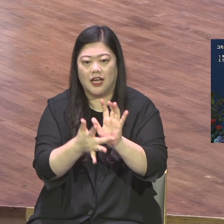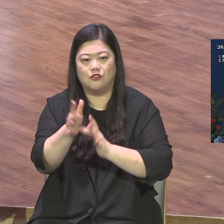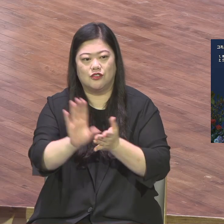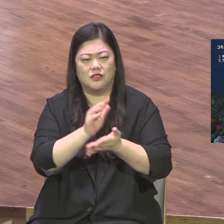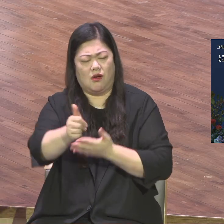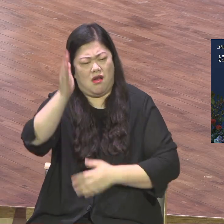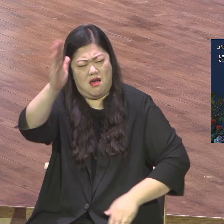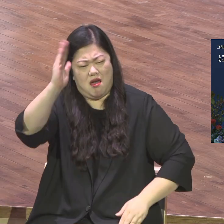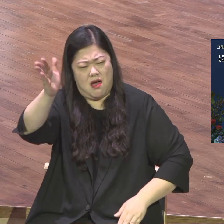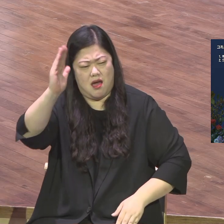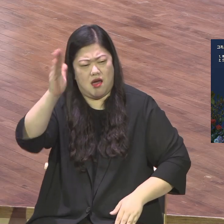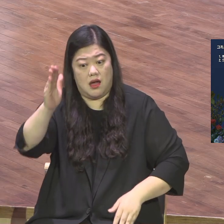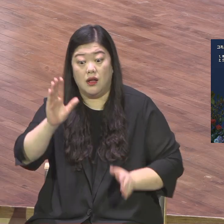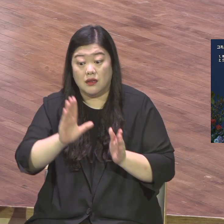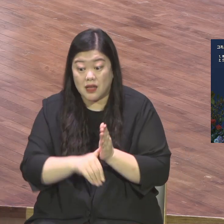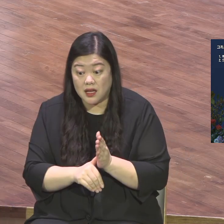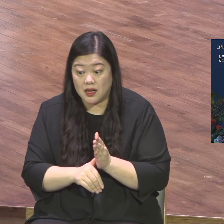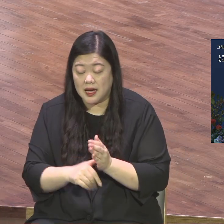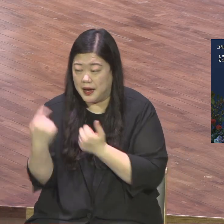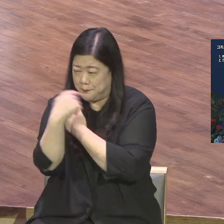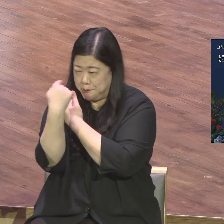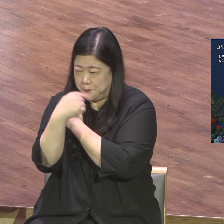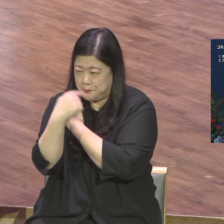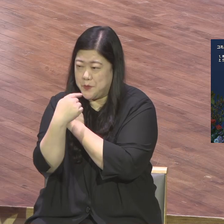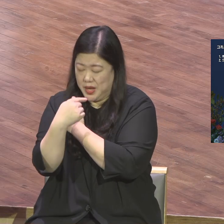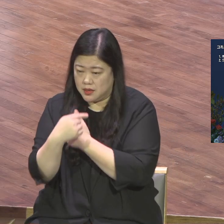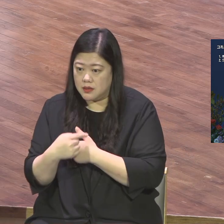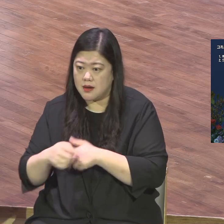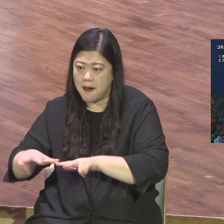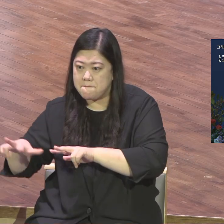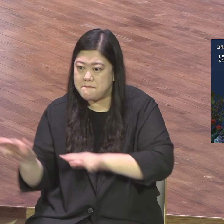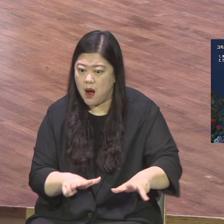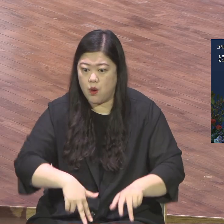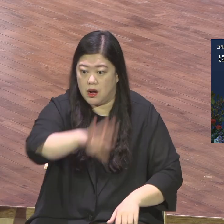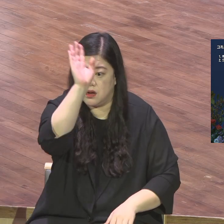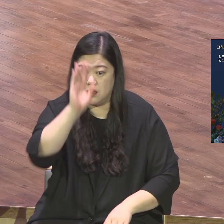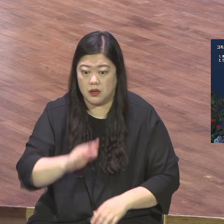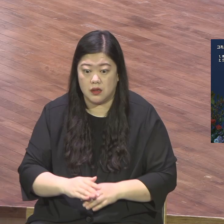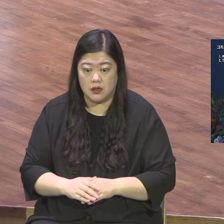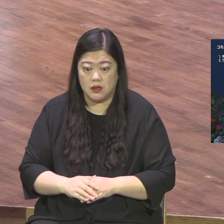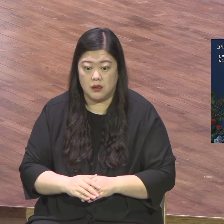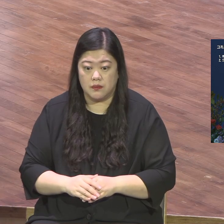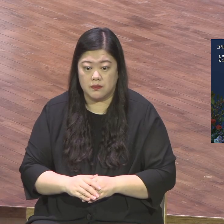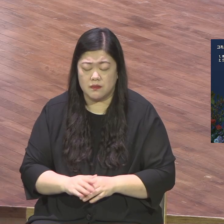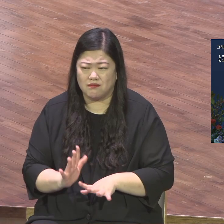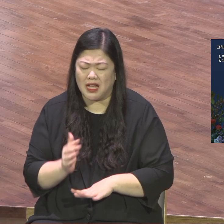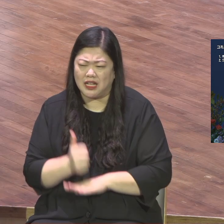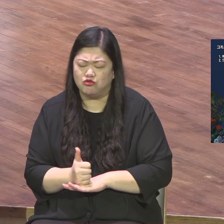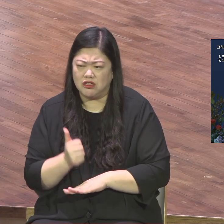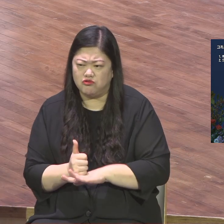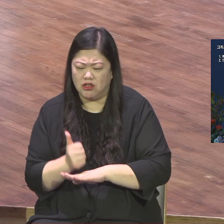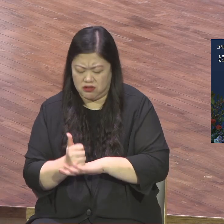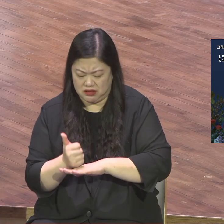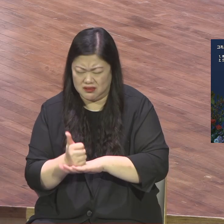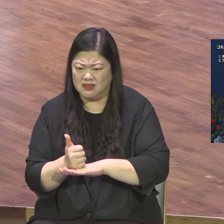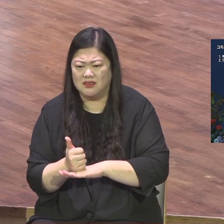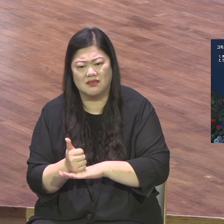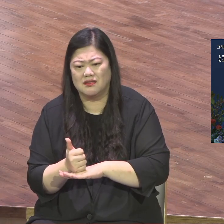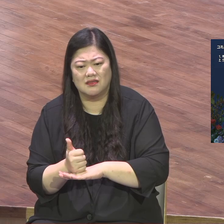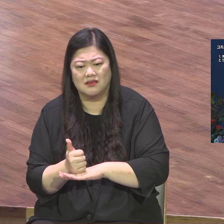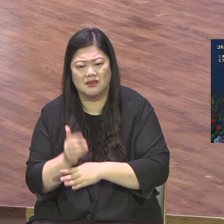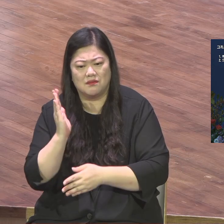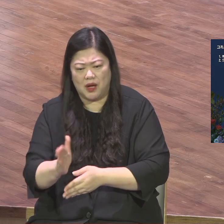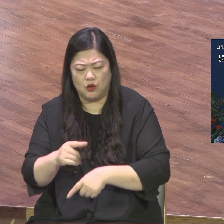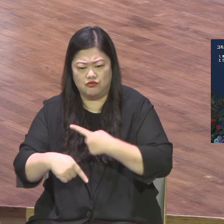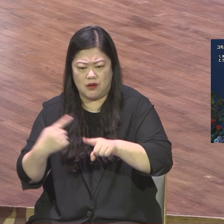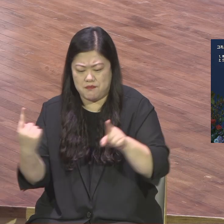떠들었어요. 즉시로. 영계 성도 여러분 영적 시급성을 가지시길 바랍니다. 그리스도의 비밀 맡은 자로서의